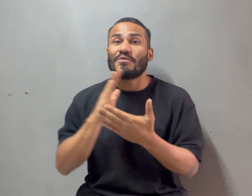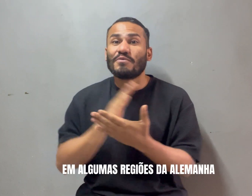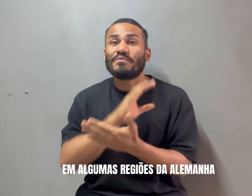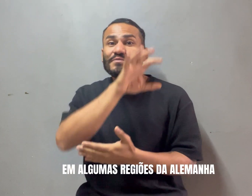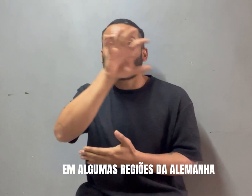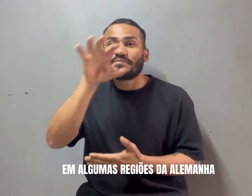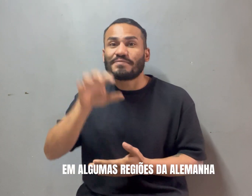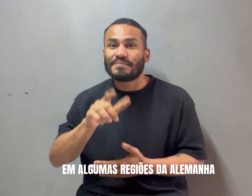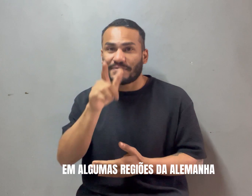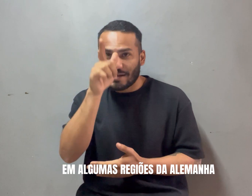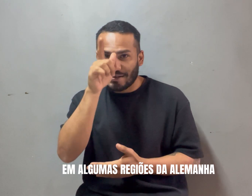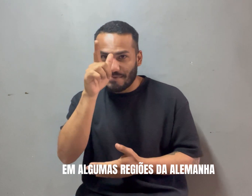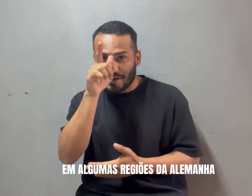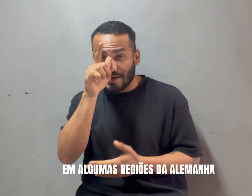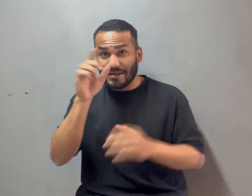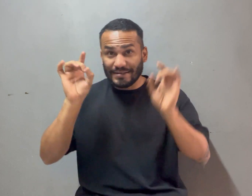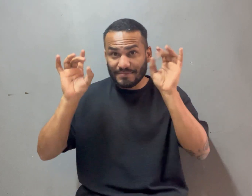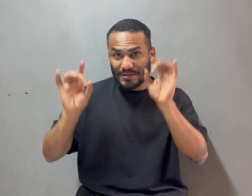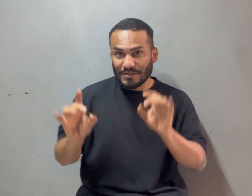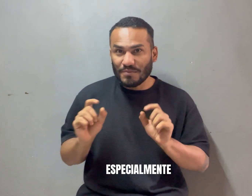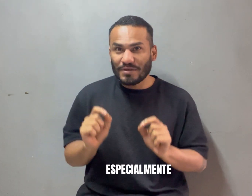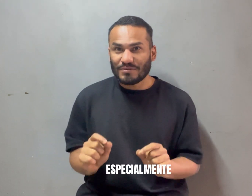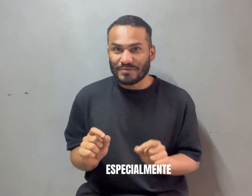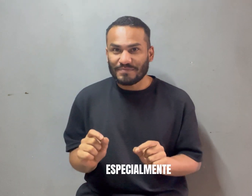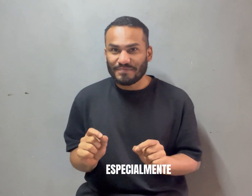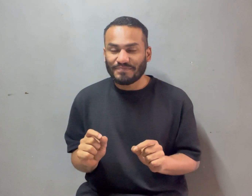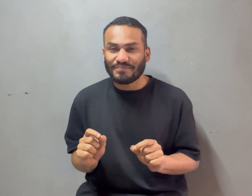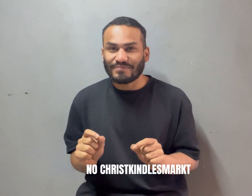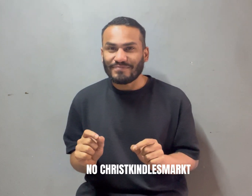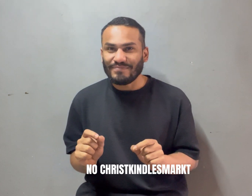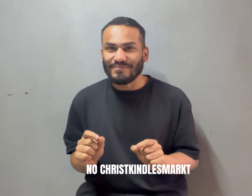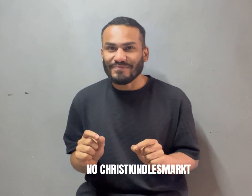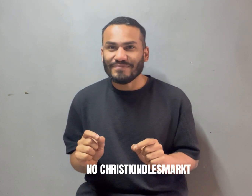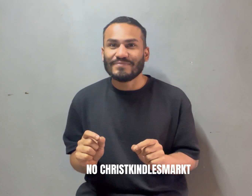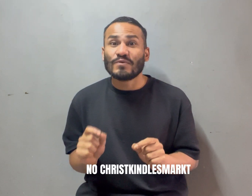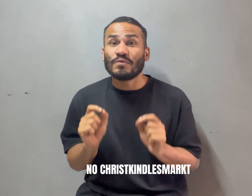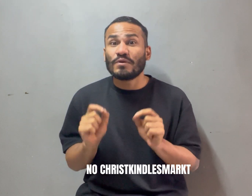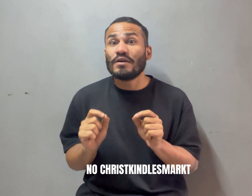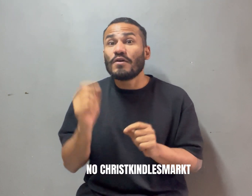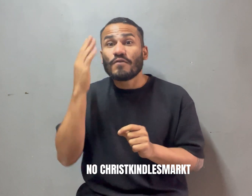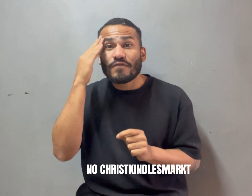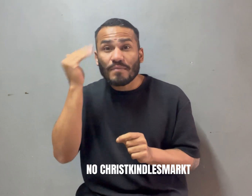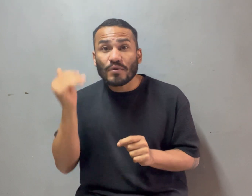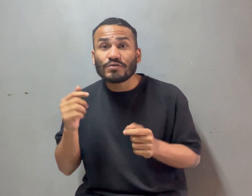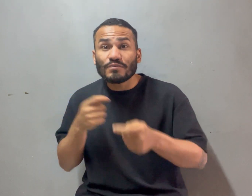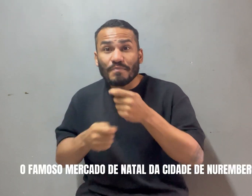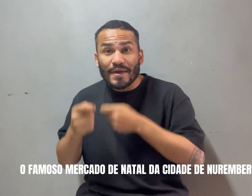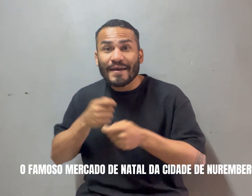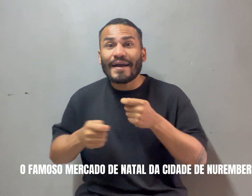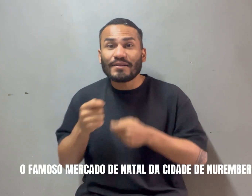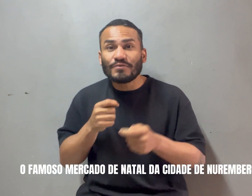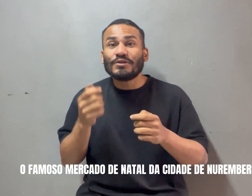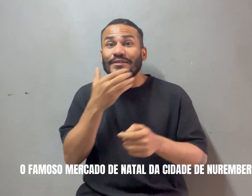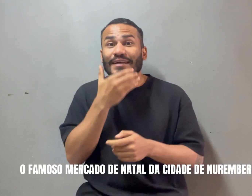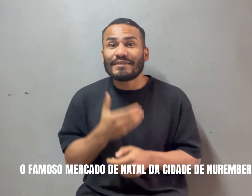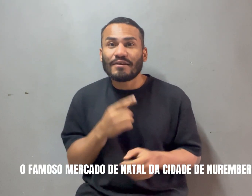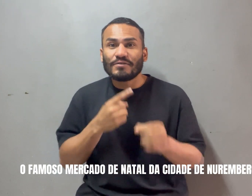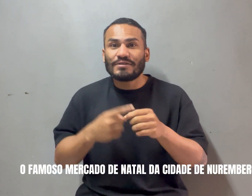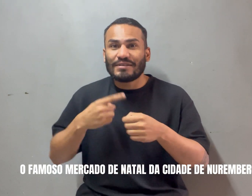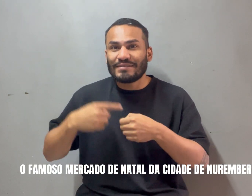em algumas regiões da Alemanha, especialmente no Christkindlsmarkt, o famoso mercado de Natal da